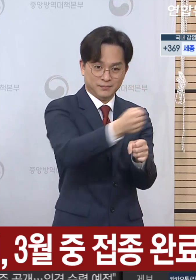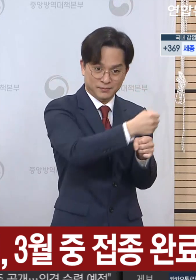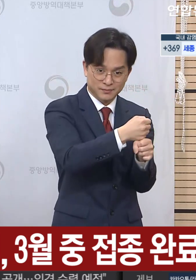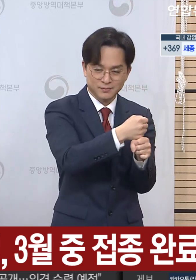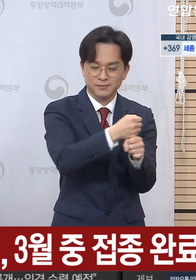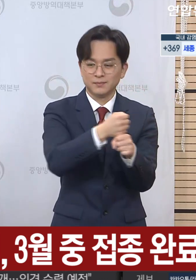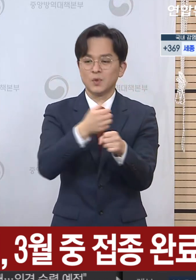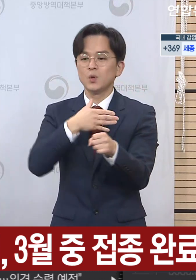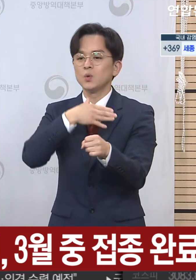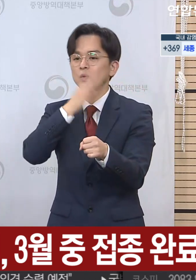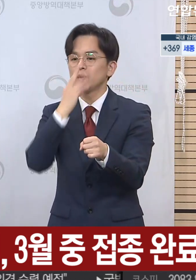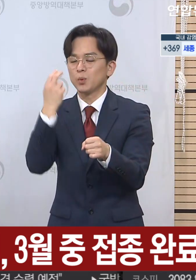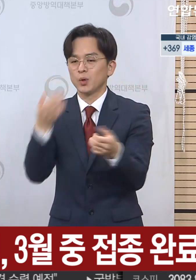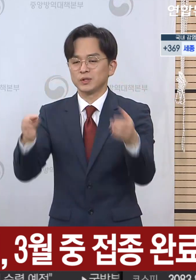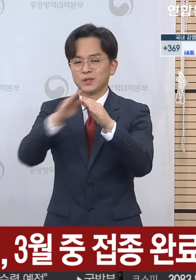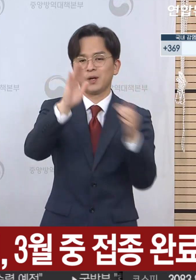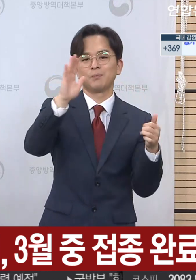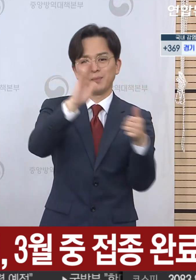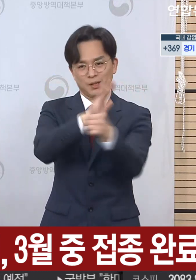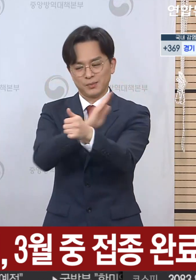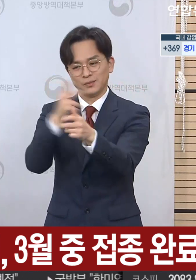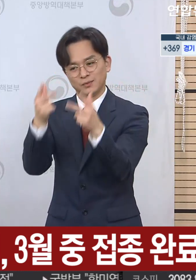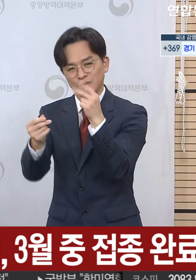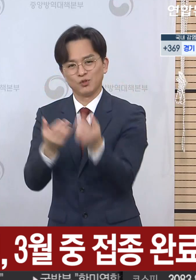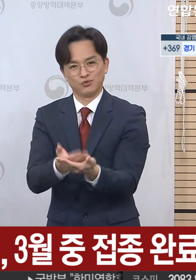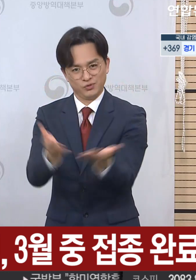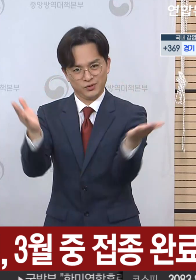보건소에 내원하여 접종을 진행하게 됩니다.